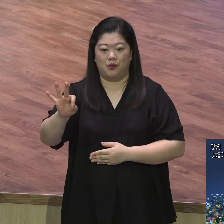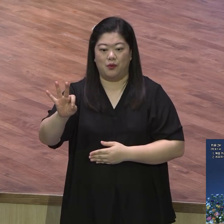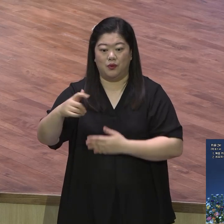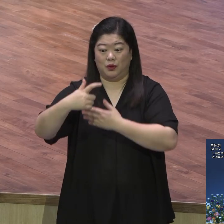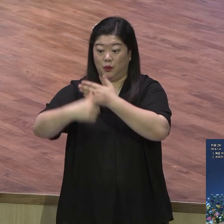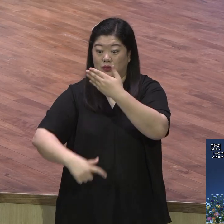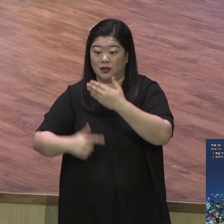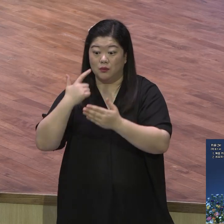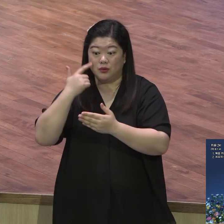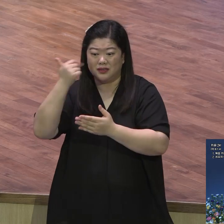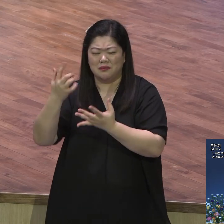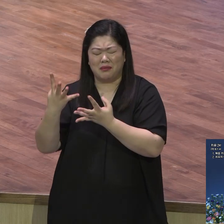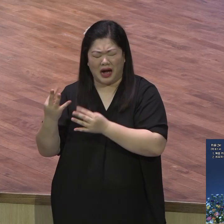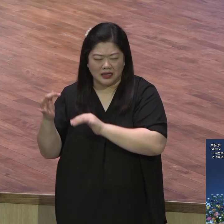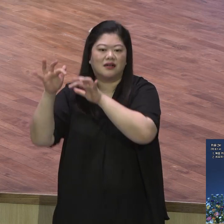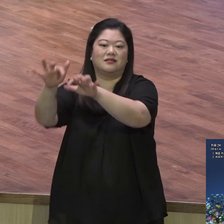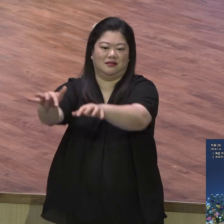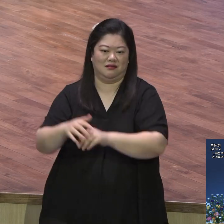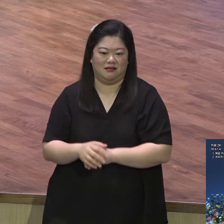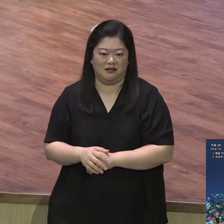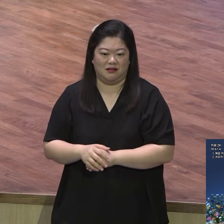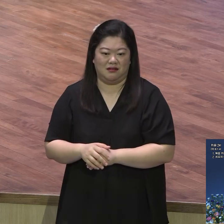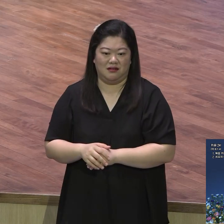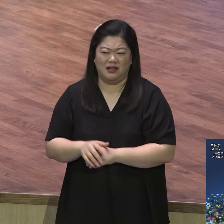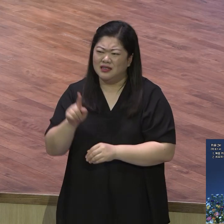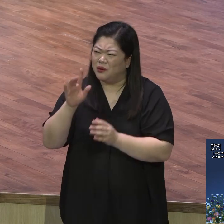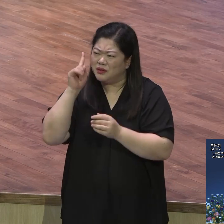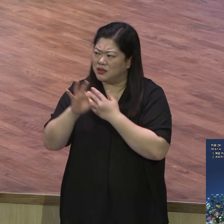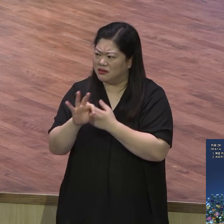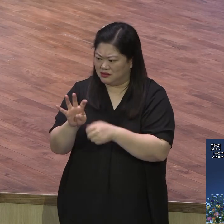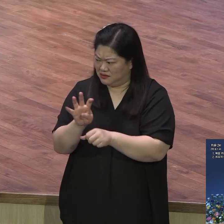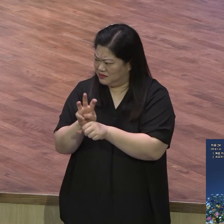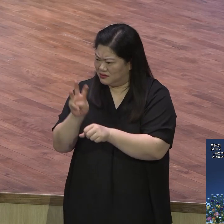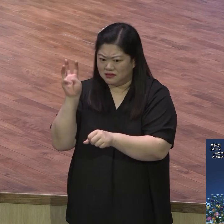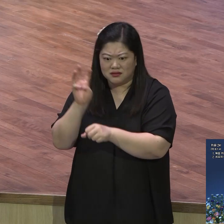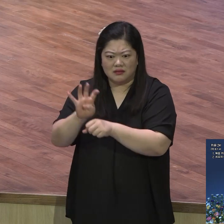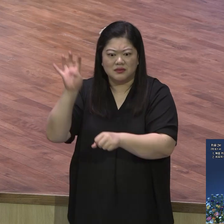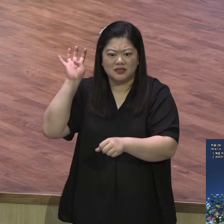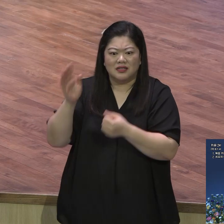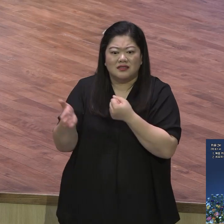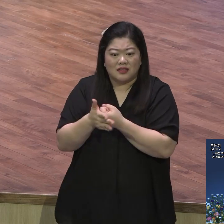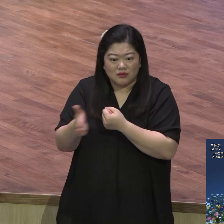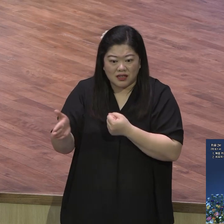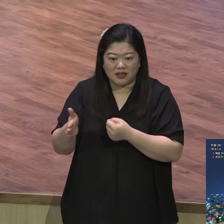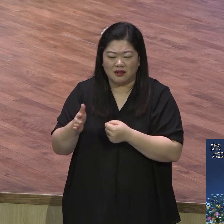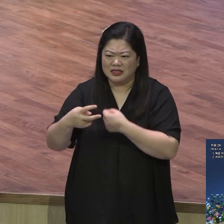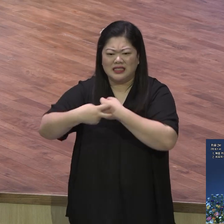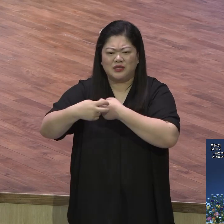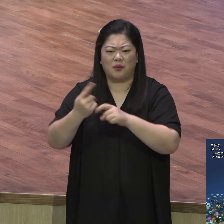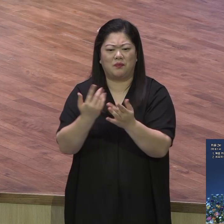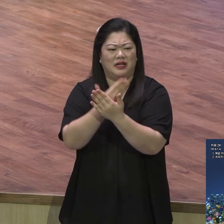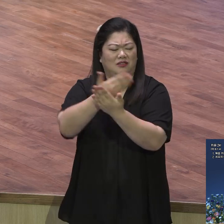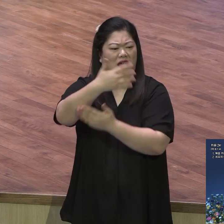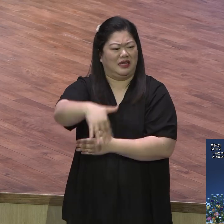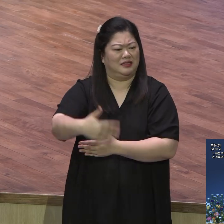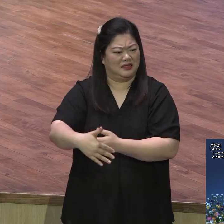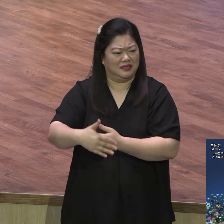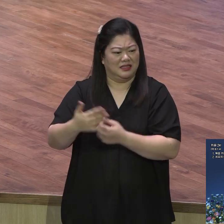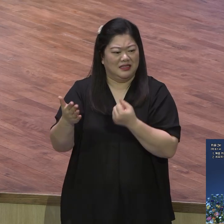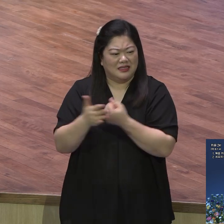많은 역사가 일어났습니다. 그 당시에는 어로기술도 많이 발전하지 못했기 시대였기 때문에 많은 질병들 하나님 그런 시간표에